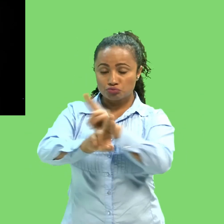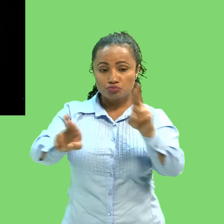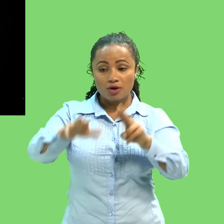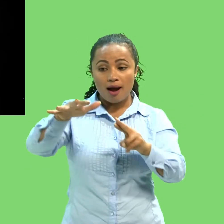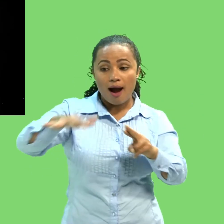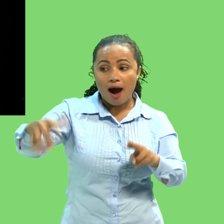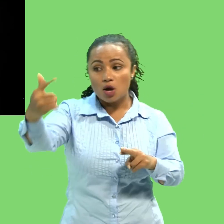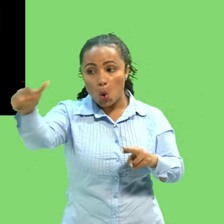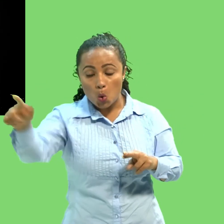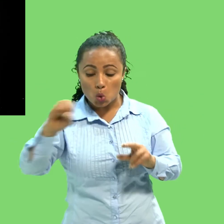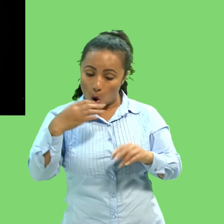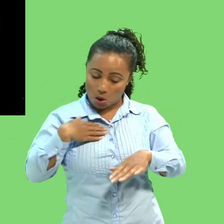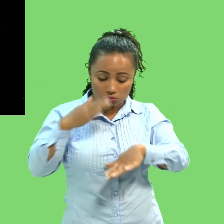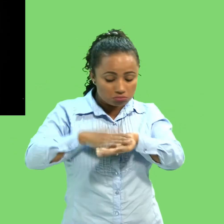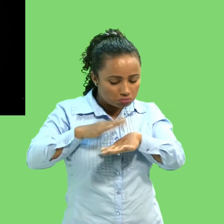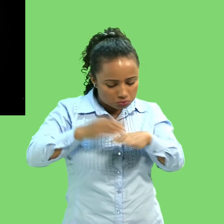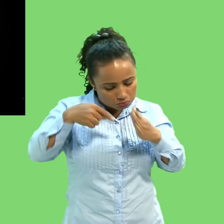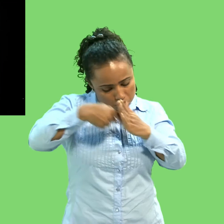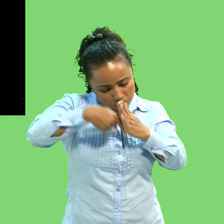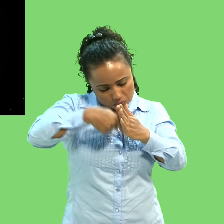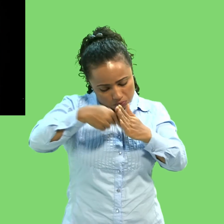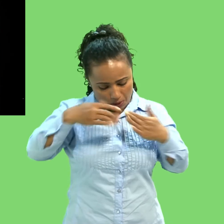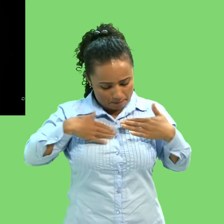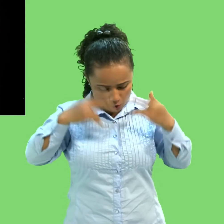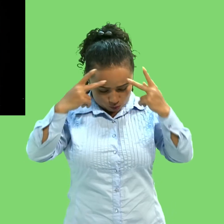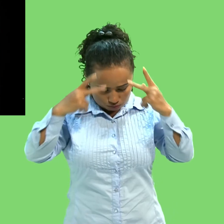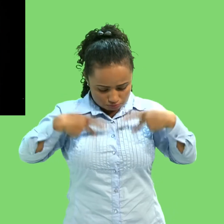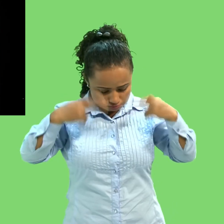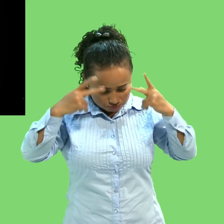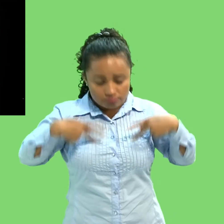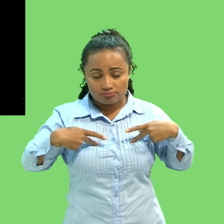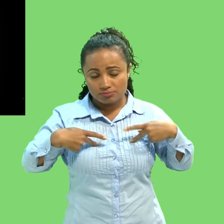certo? Passando ao próximo slide.